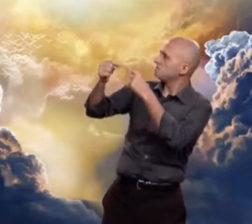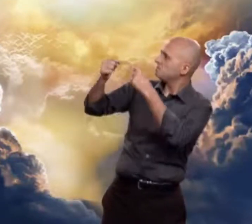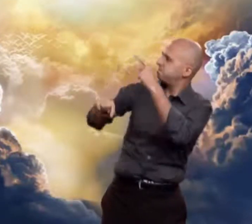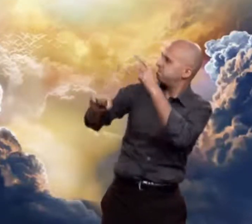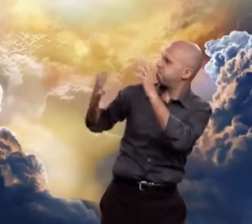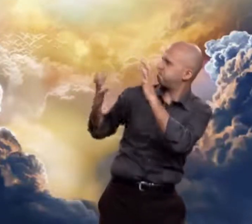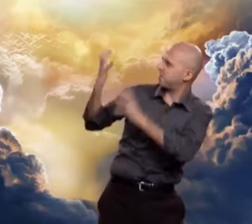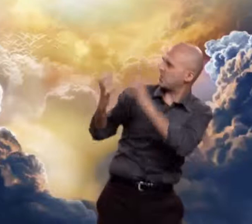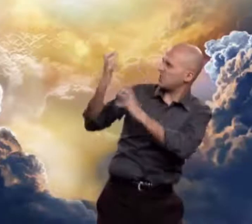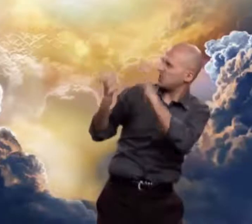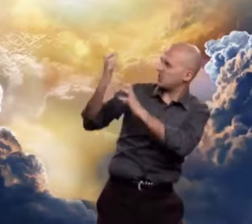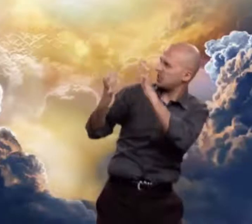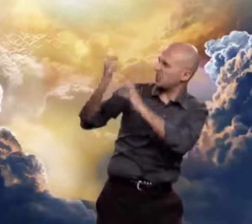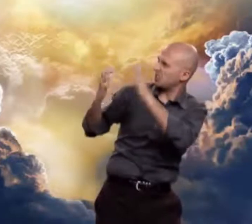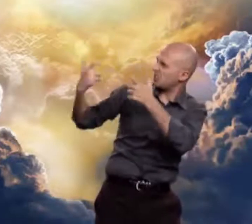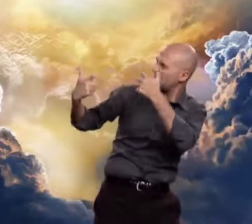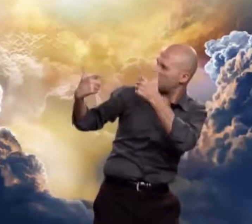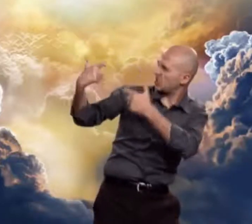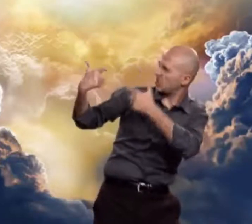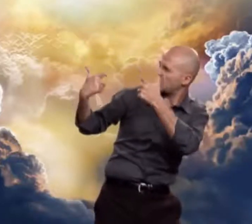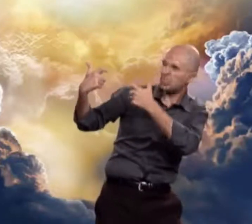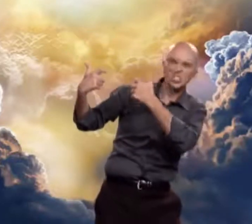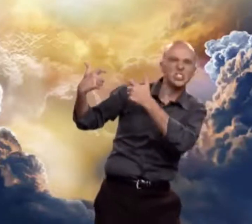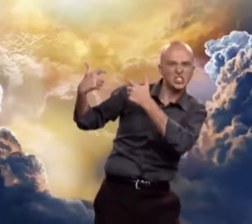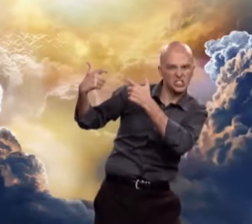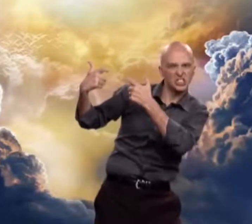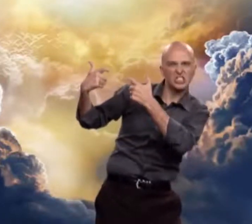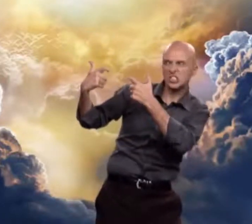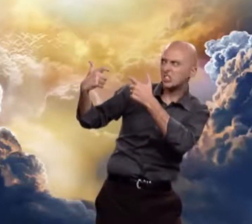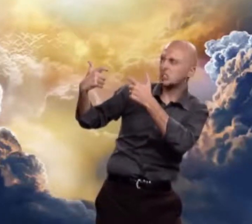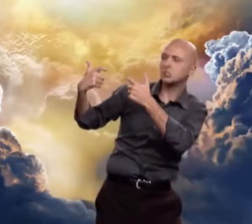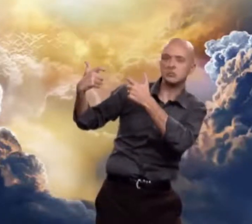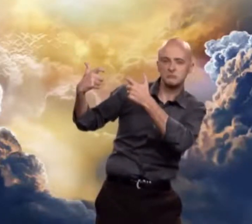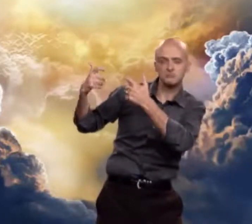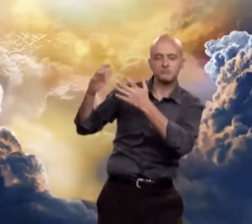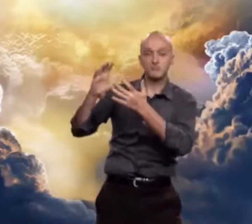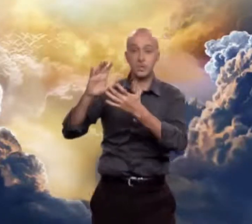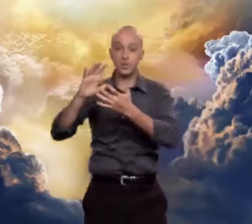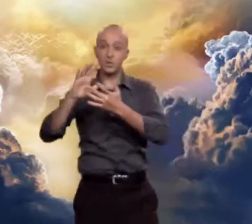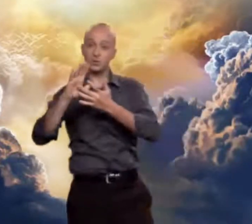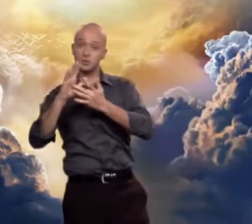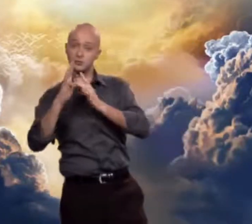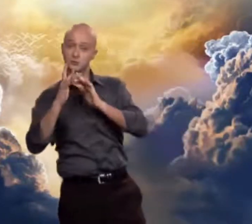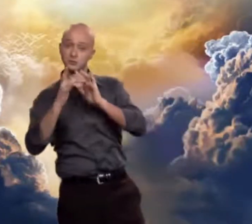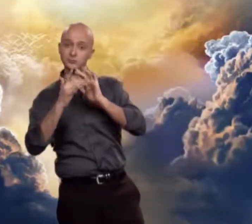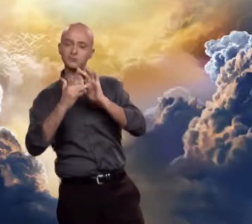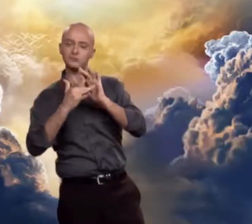ser igual a Deus. Porém, o Filho de Deus era o reconhecido soberano do céu,